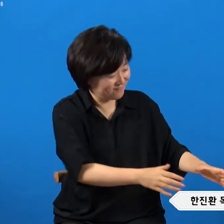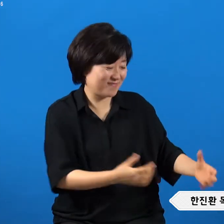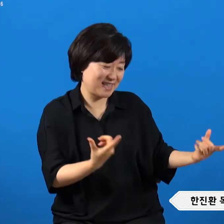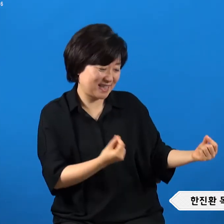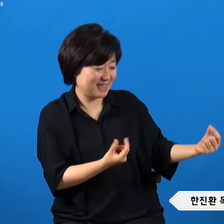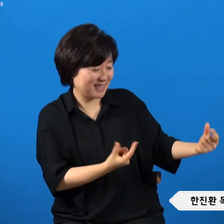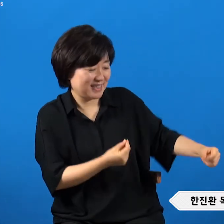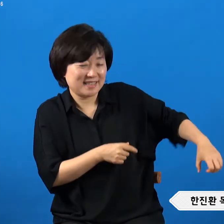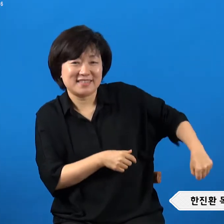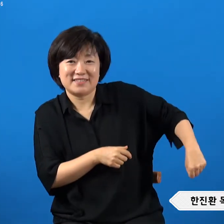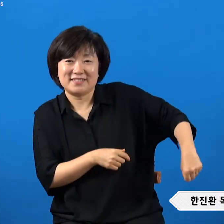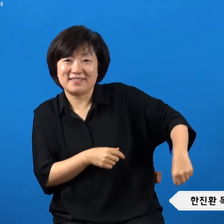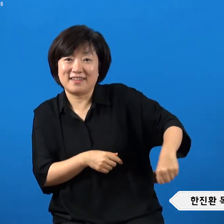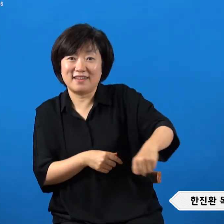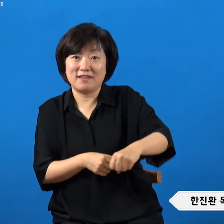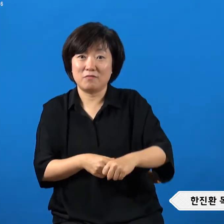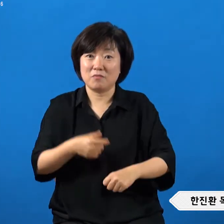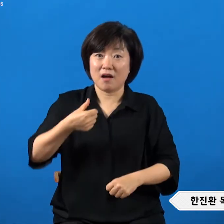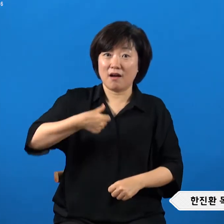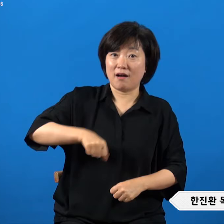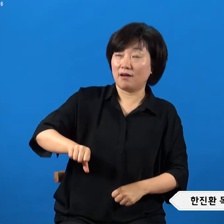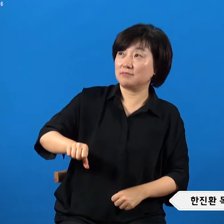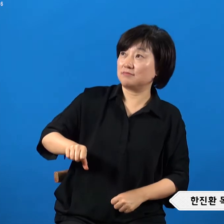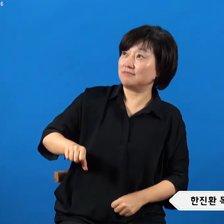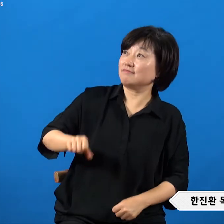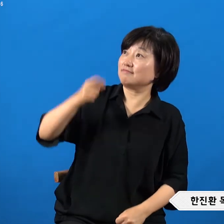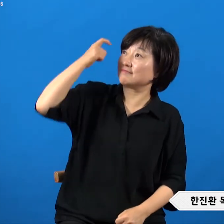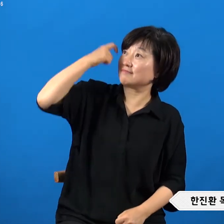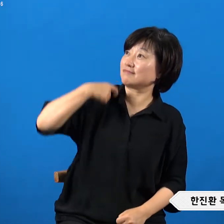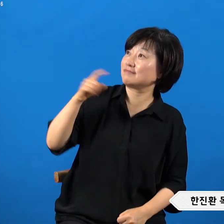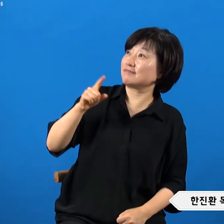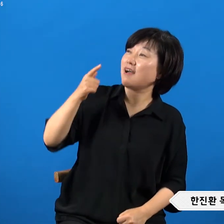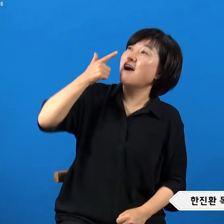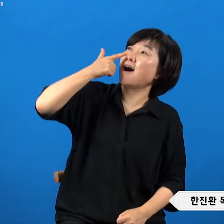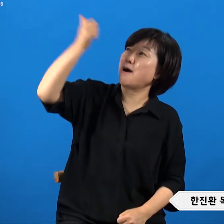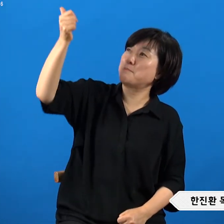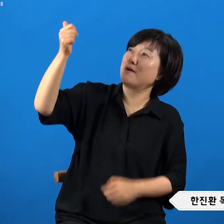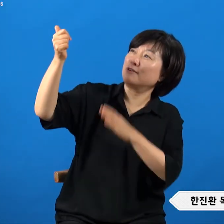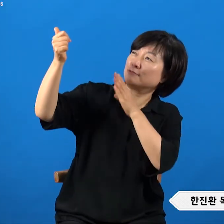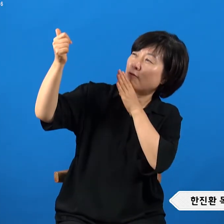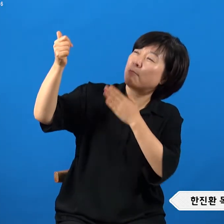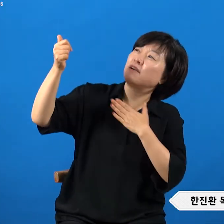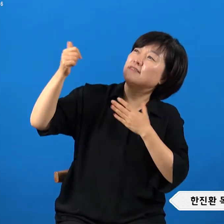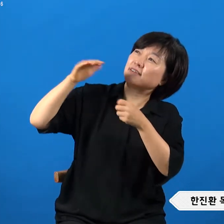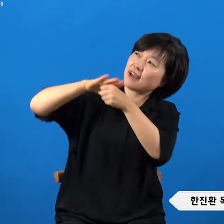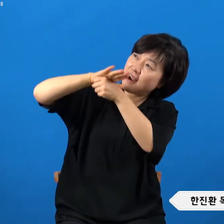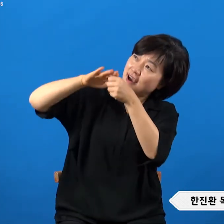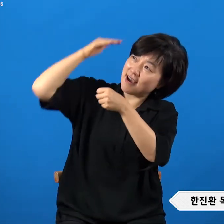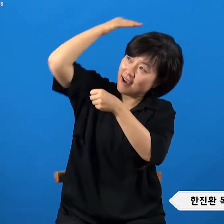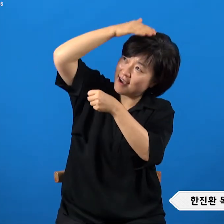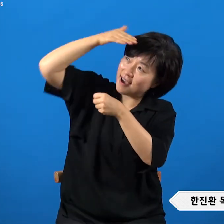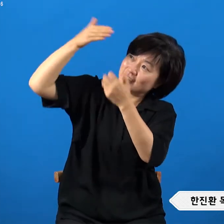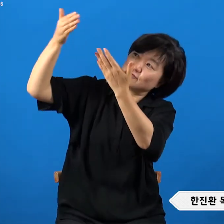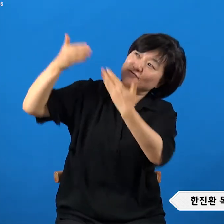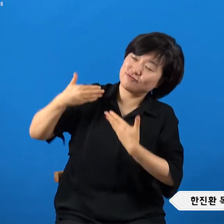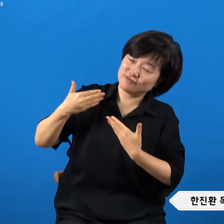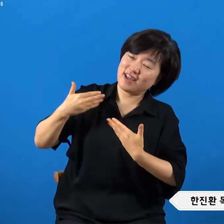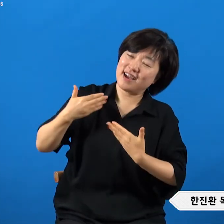다시 길을 갑니다. 그러면 아들은 그 순간에 아빠가 나를 정말